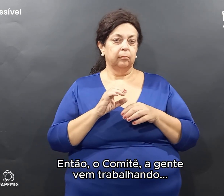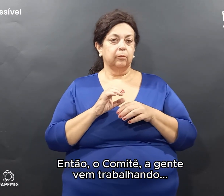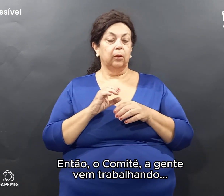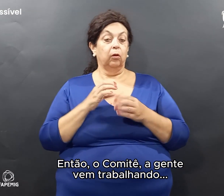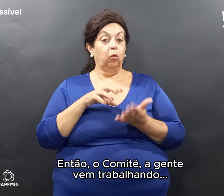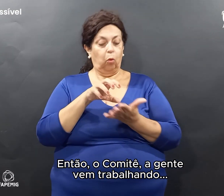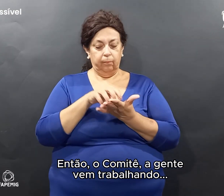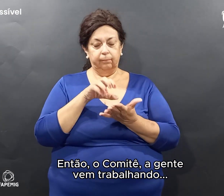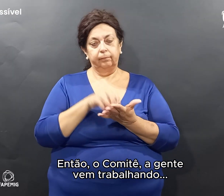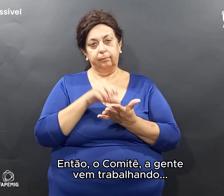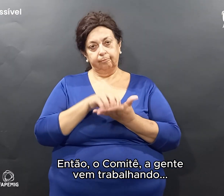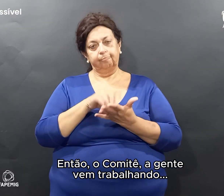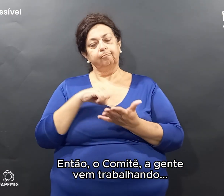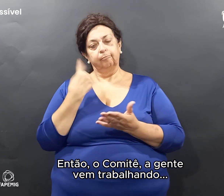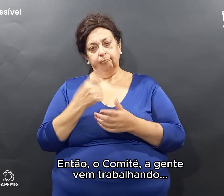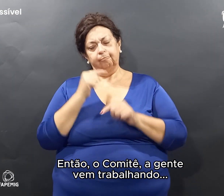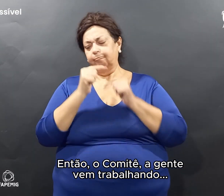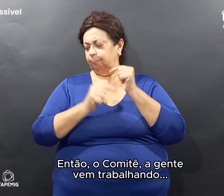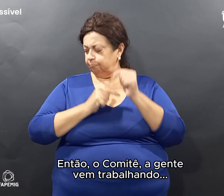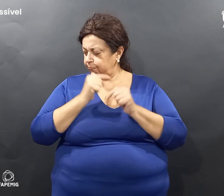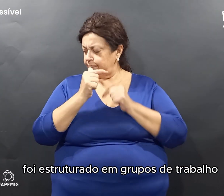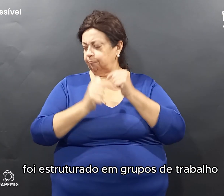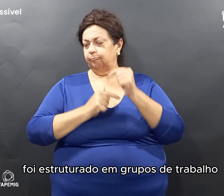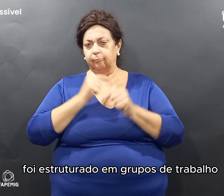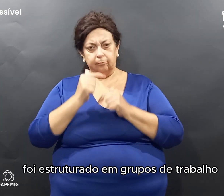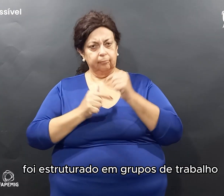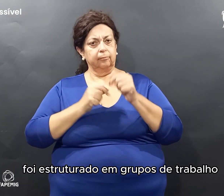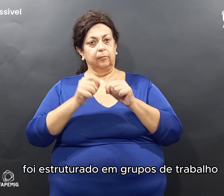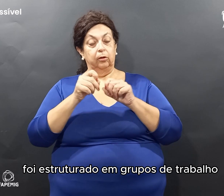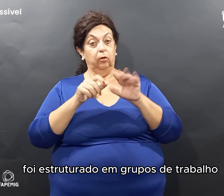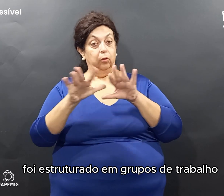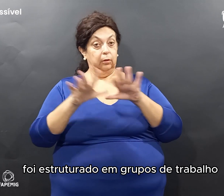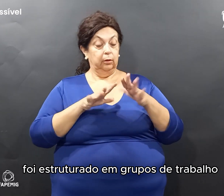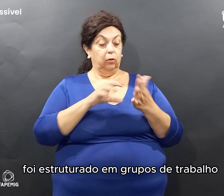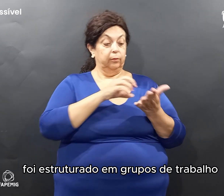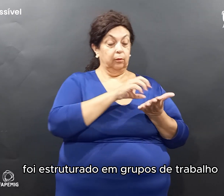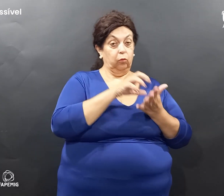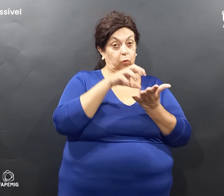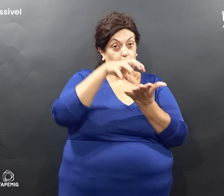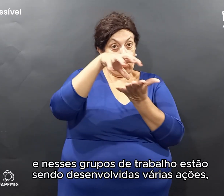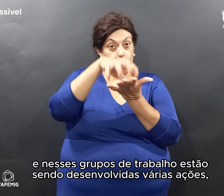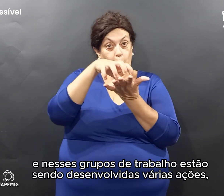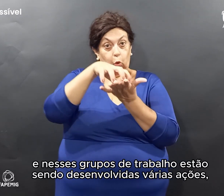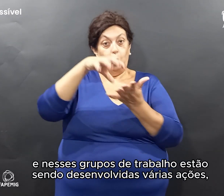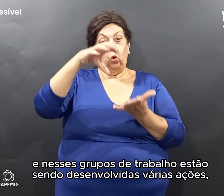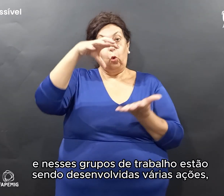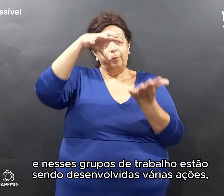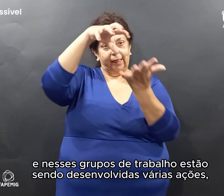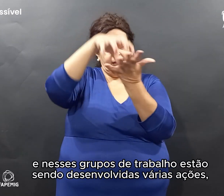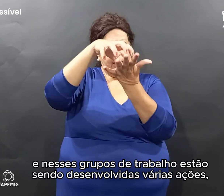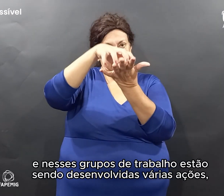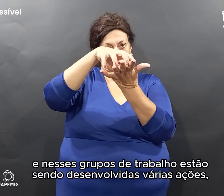comitê, a gente vem trabalhando, foi estruturado em grupos de trabalho, e esses grupos de trabalho estão